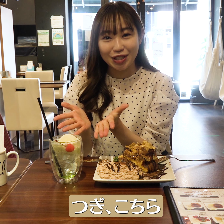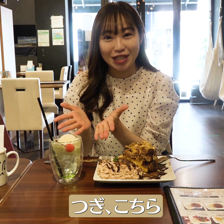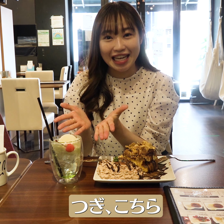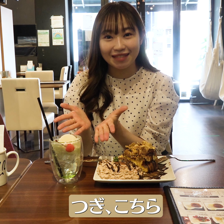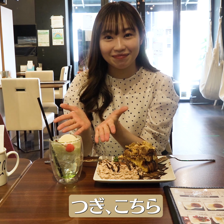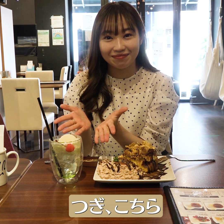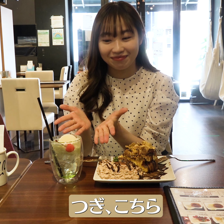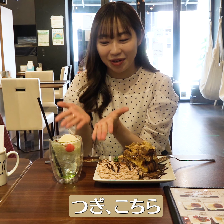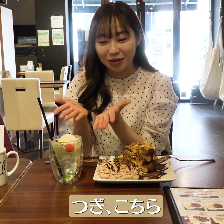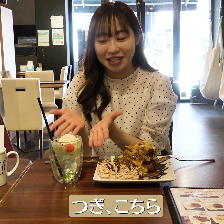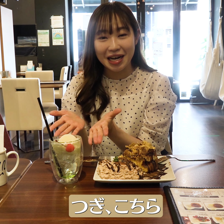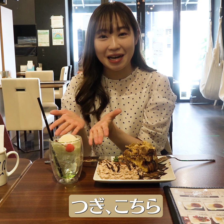次こちら、